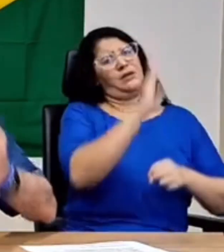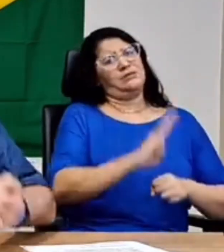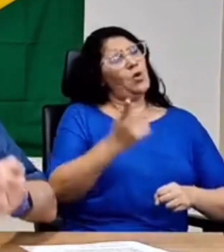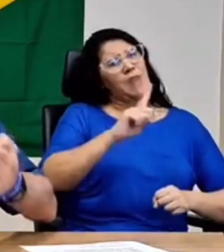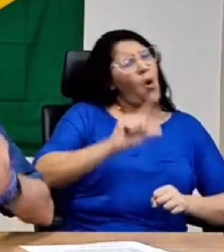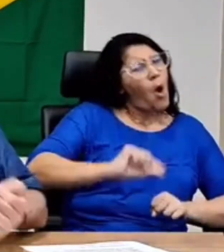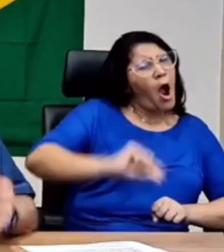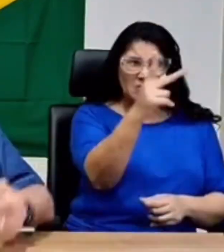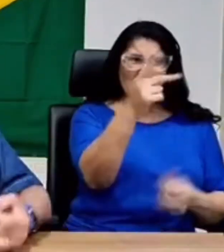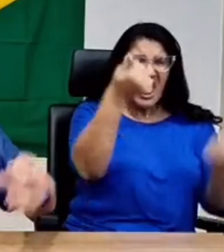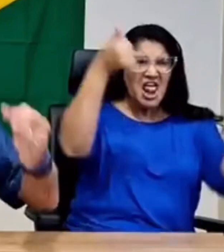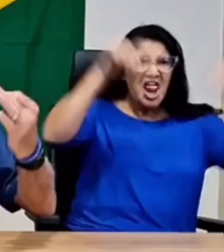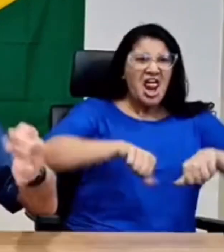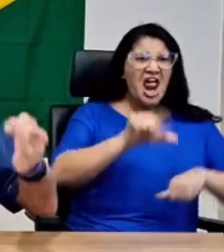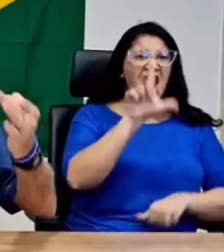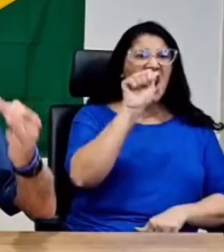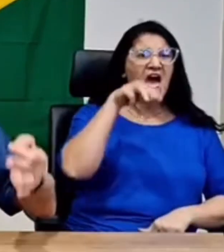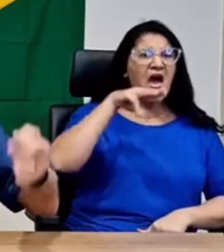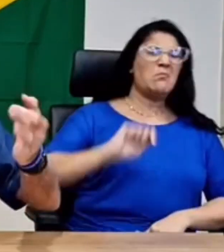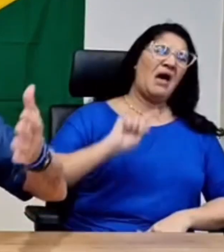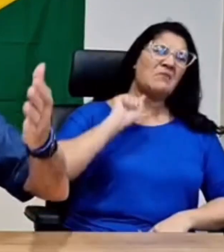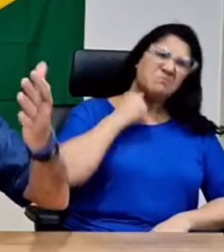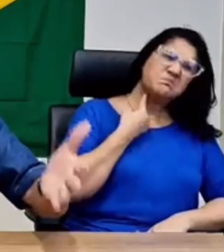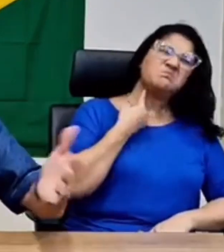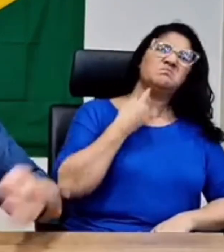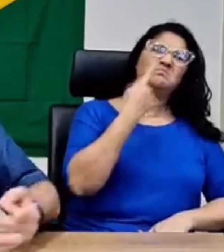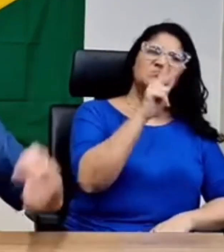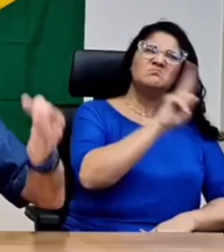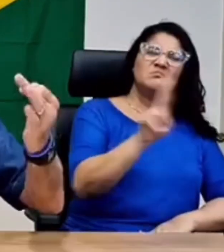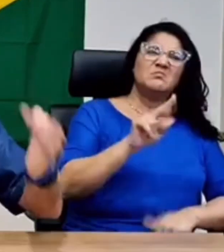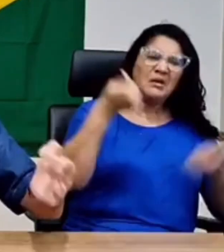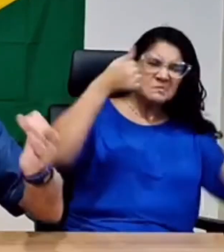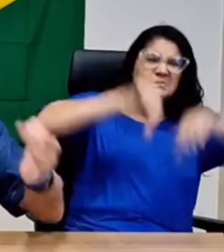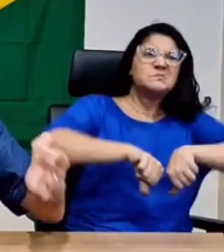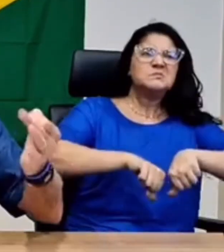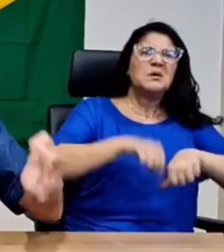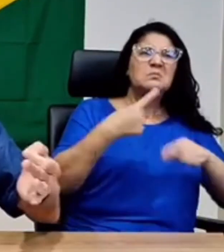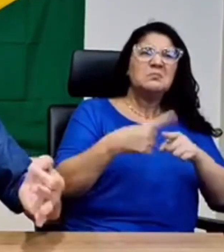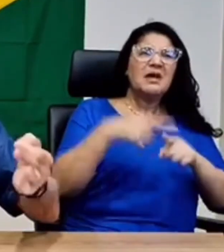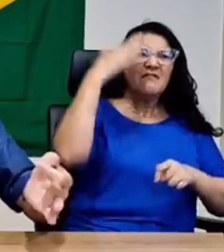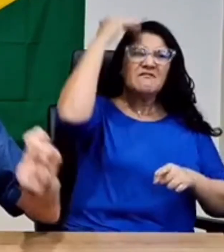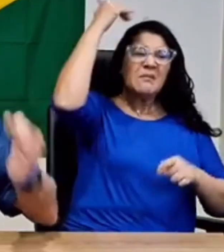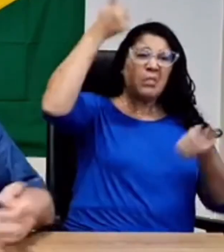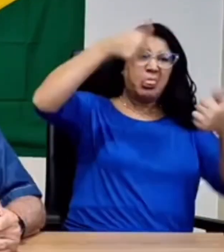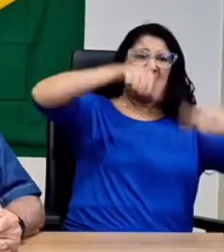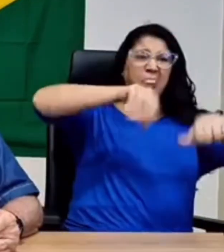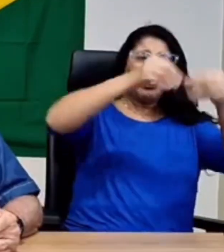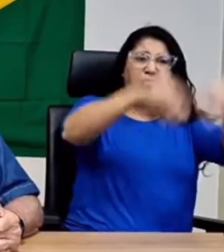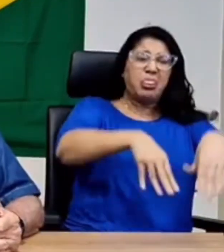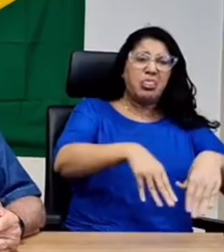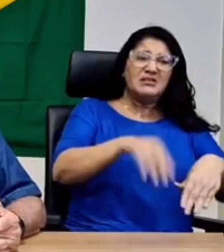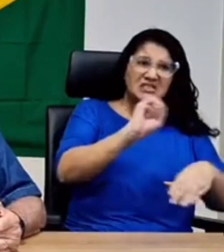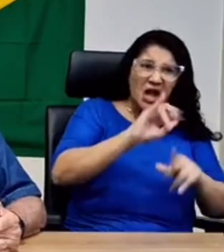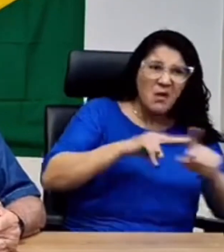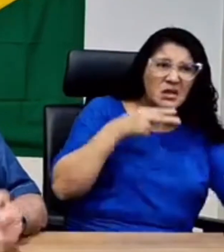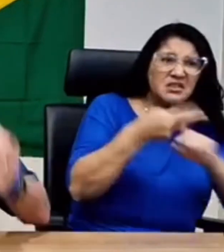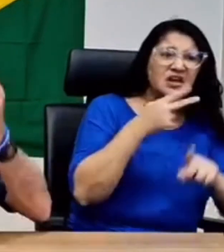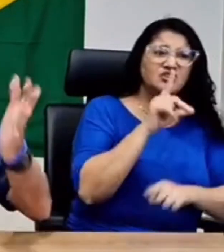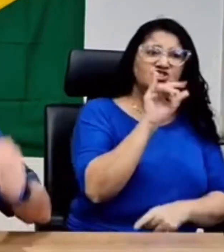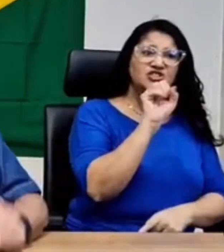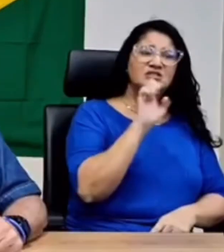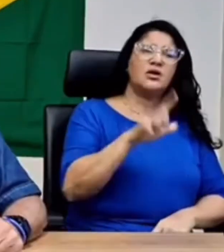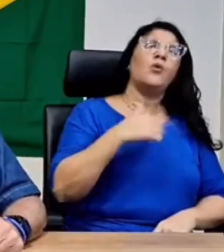aumente o preço do diesel. O nome da Petrobras vai para a lama se aumentar mais uma vez o preço do diesel. Eu apelo aqui